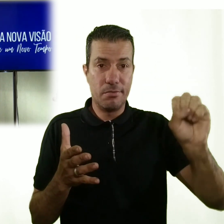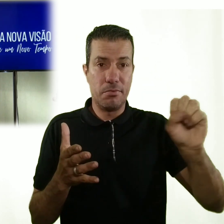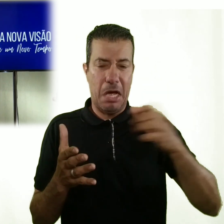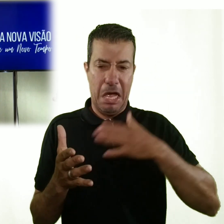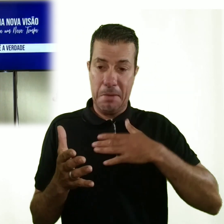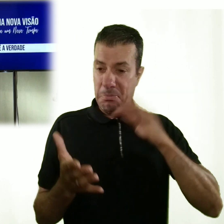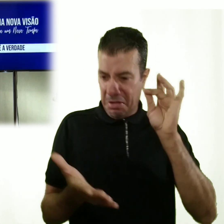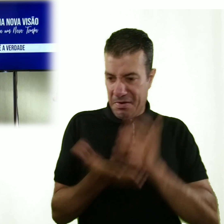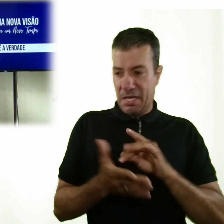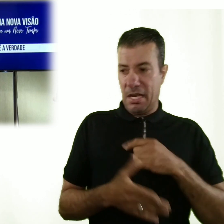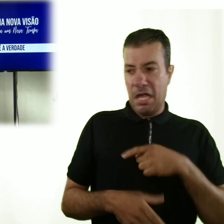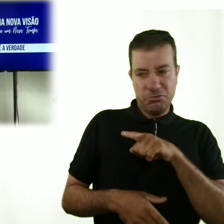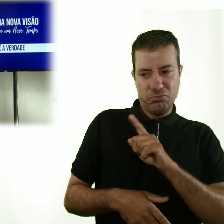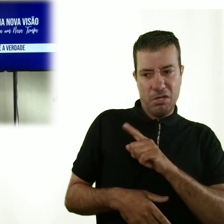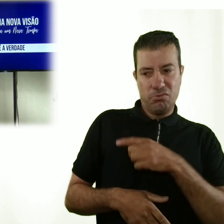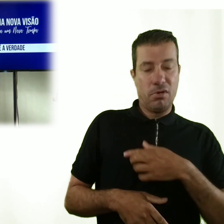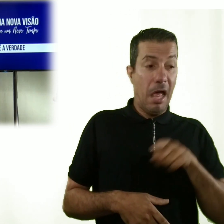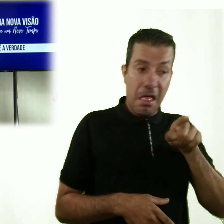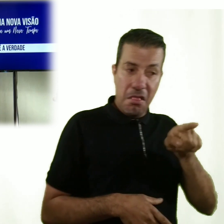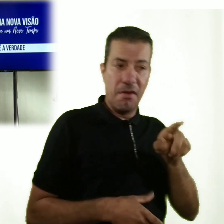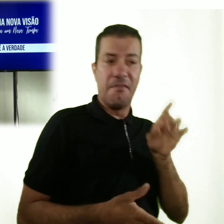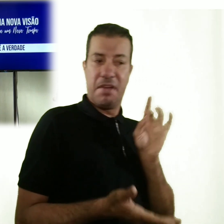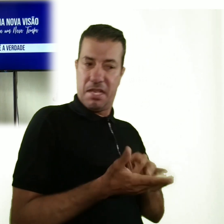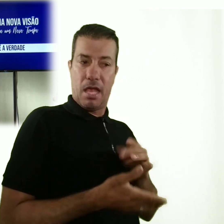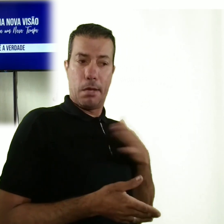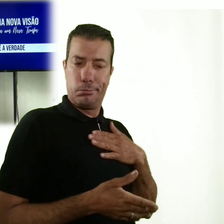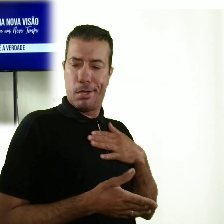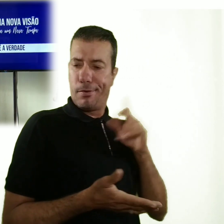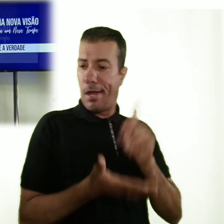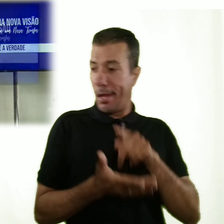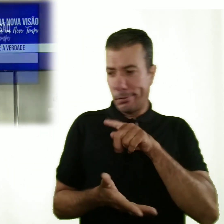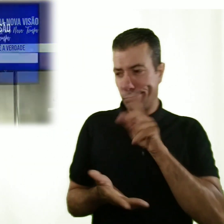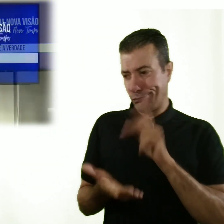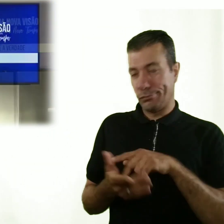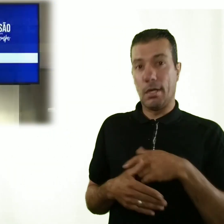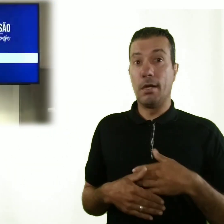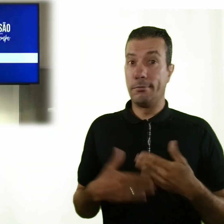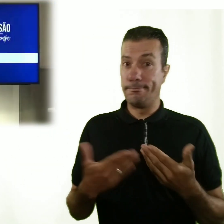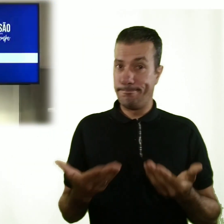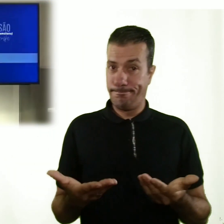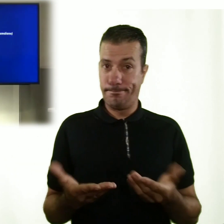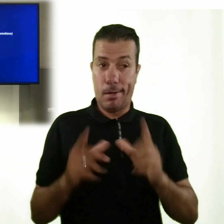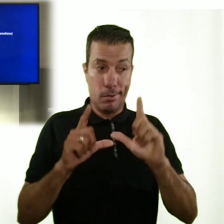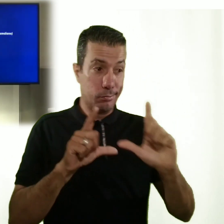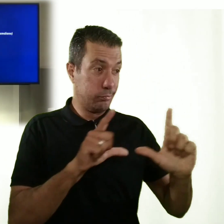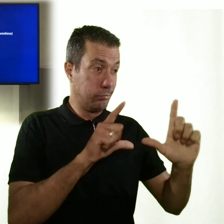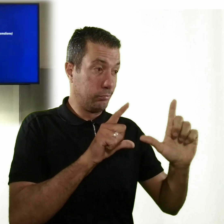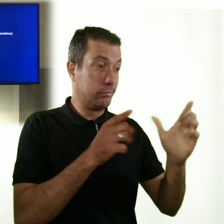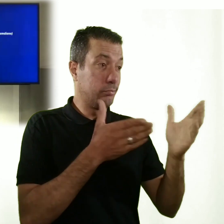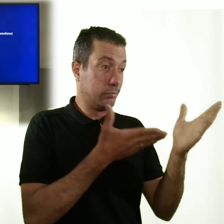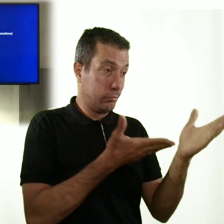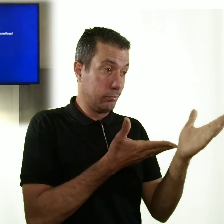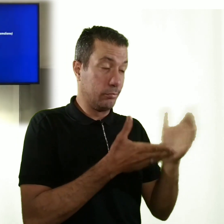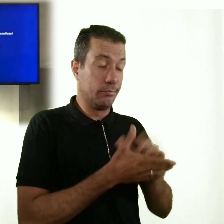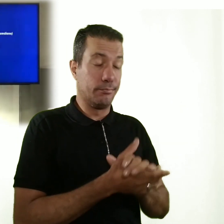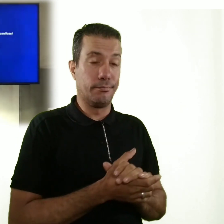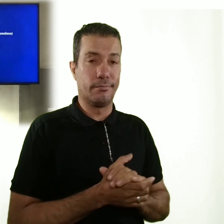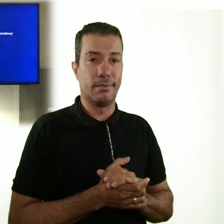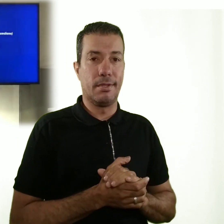quero mostrar uma coisa aqui para vocês na tela, por gentileza. Não consegui.